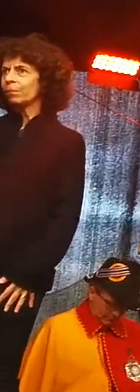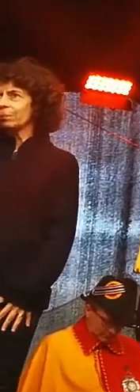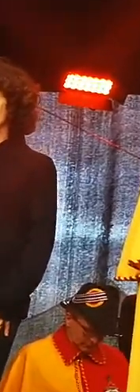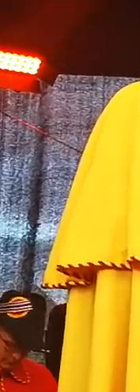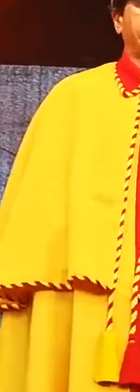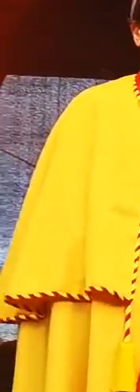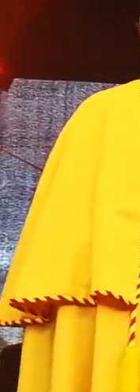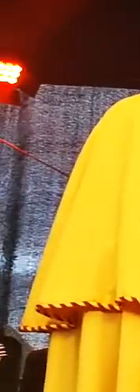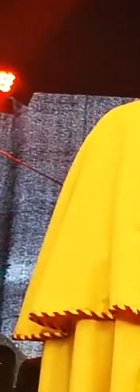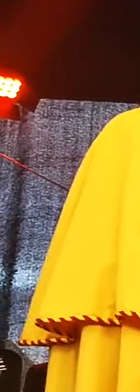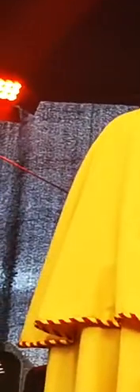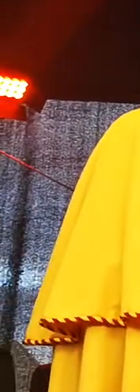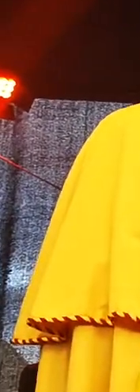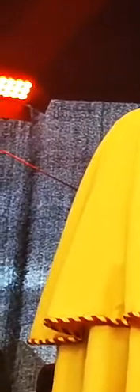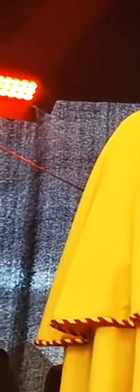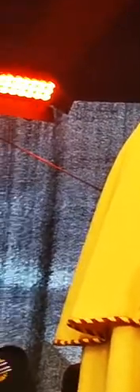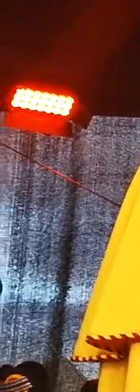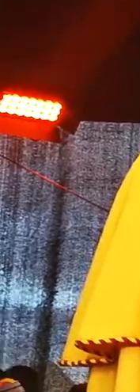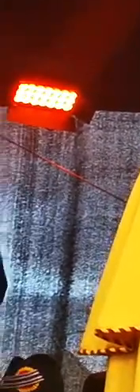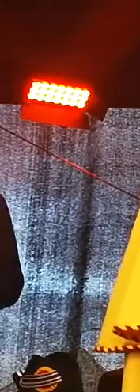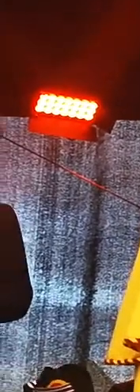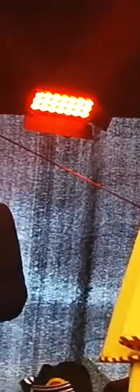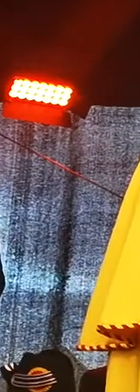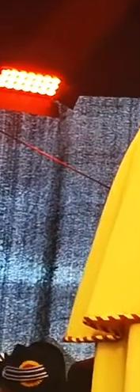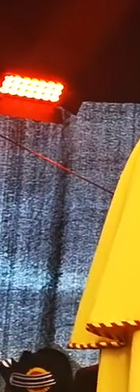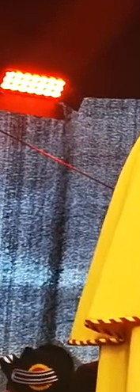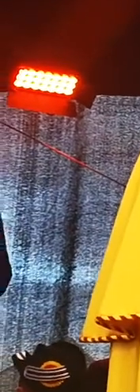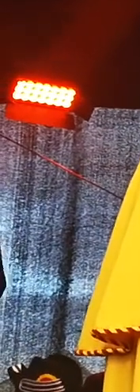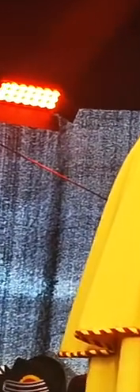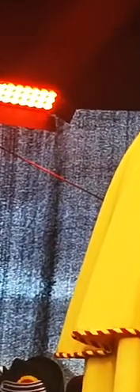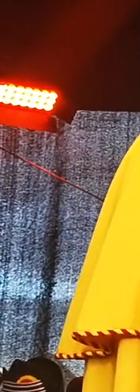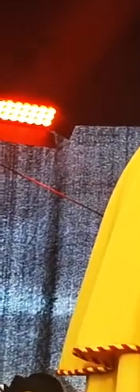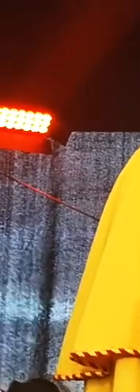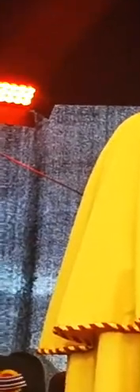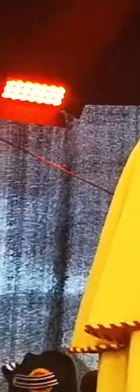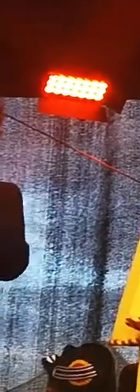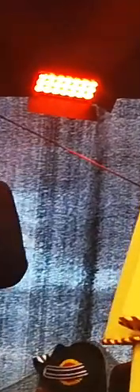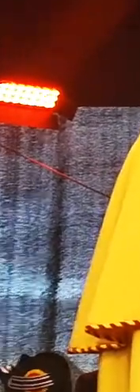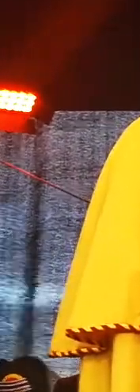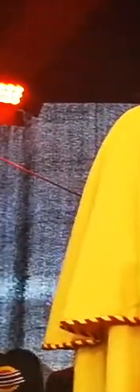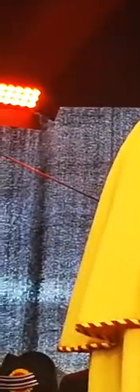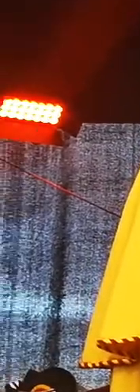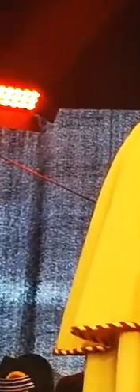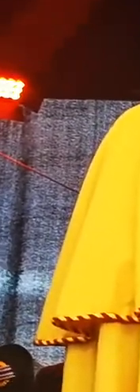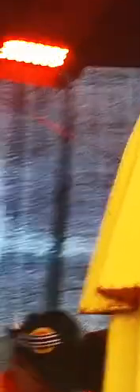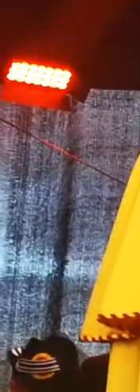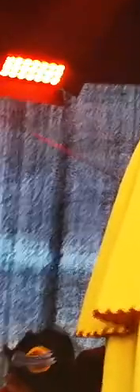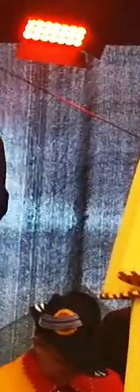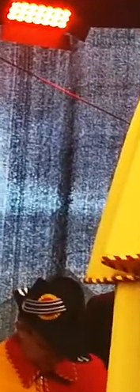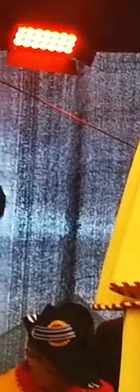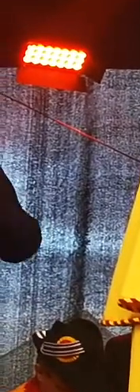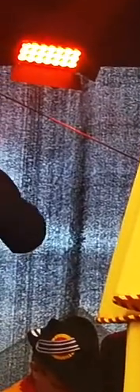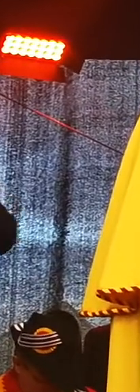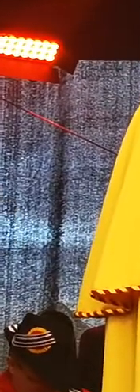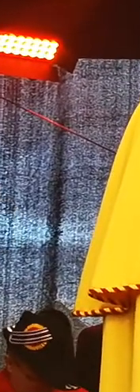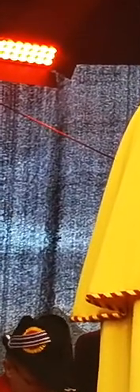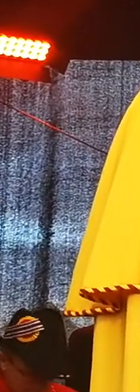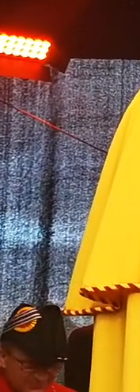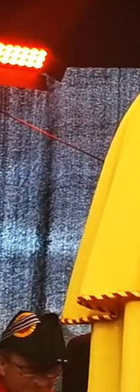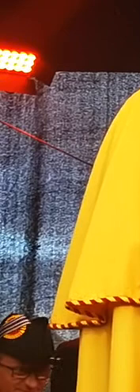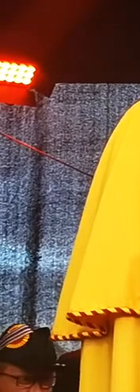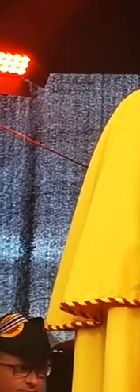le 1er août 2021, cela fait 730 ans que le pacte fédéral de 1291 a donné naissance